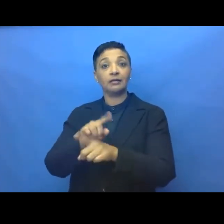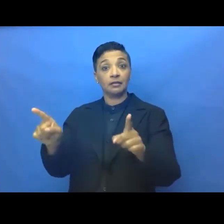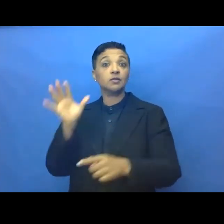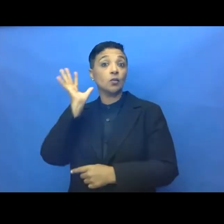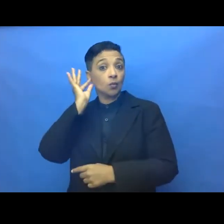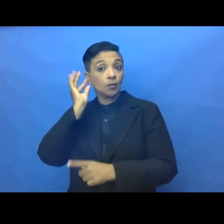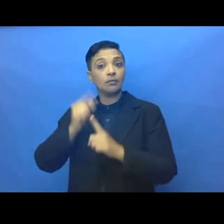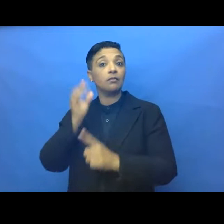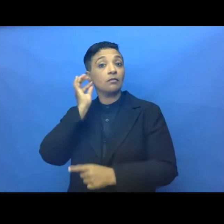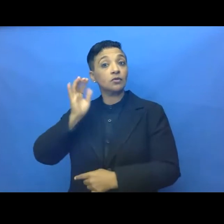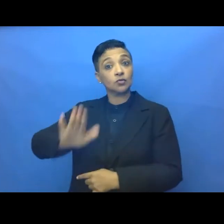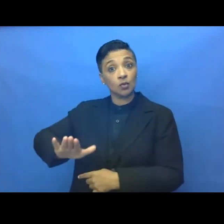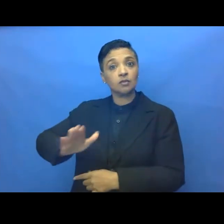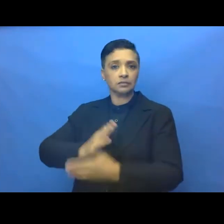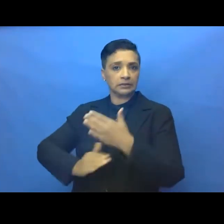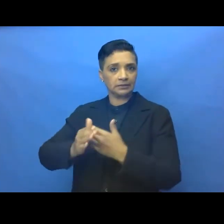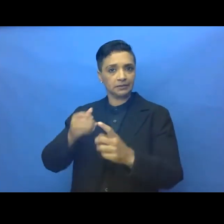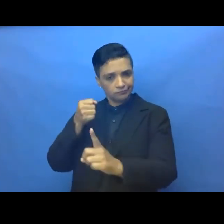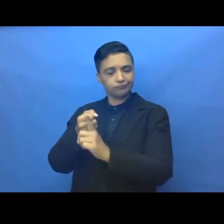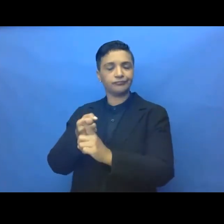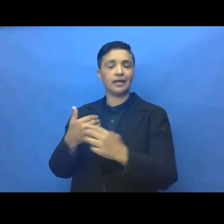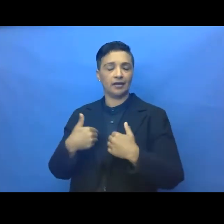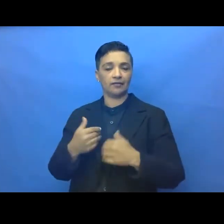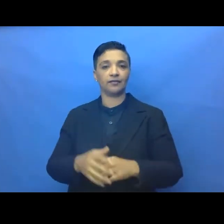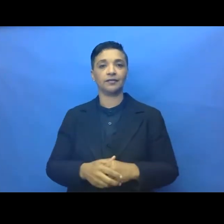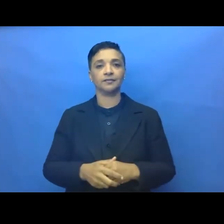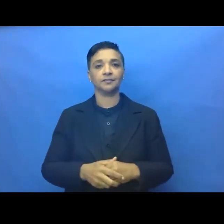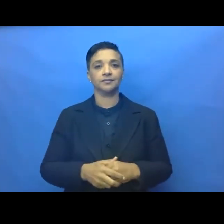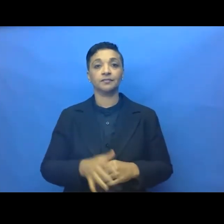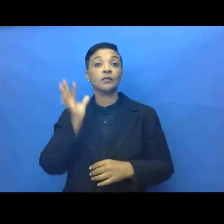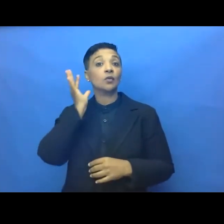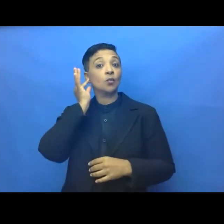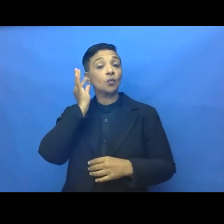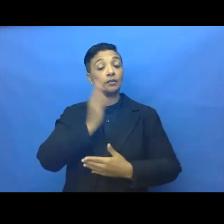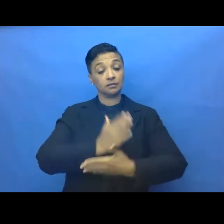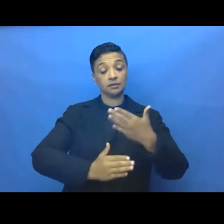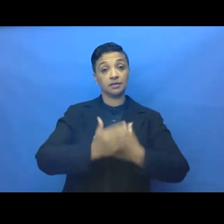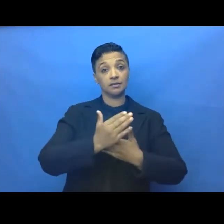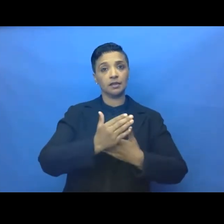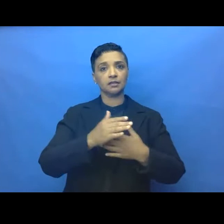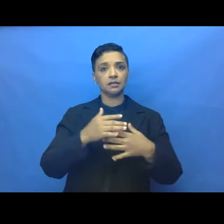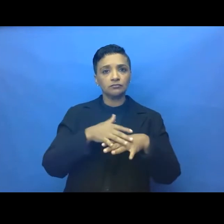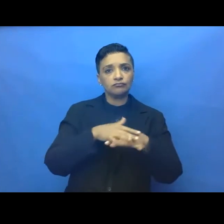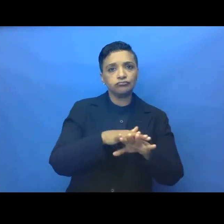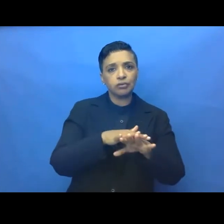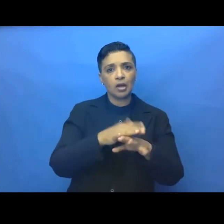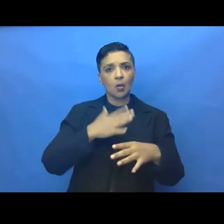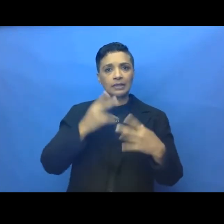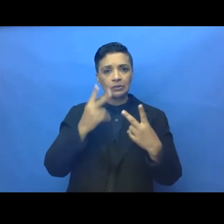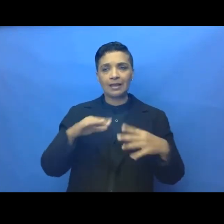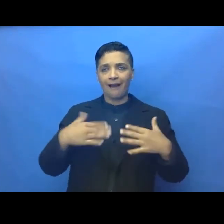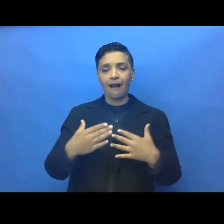en développement, de manière disproportionnée. L'événement va souligner